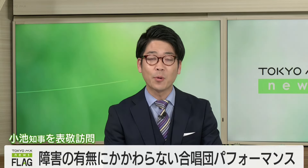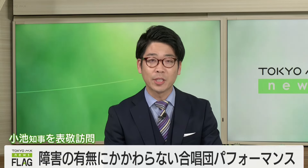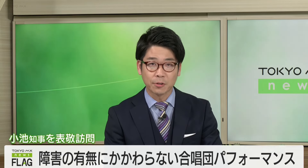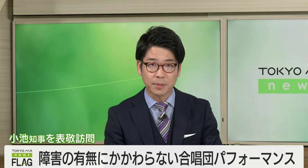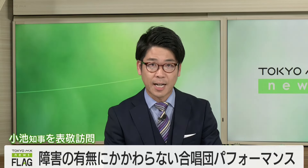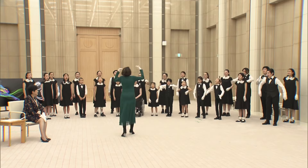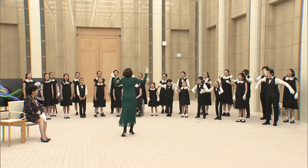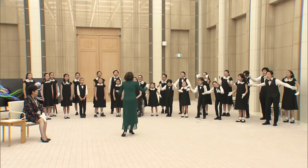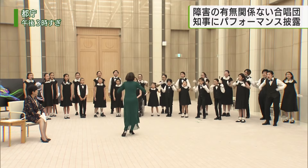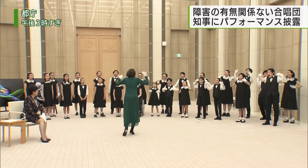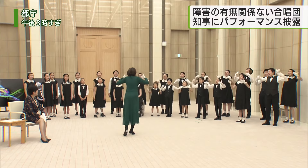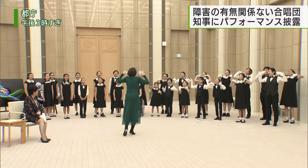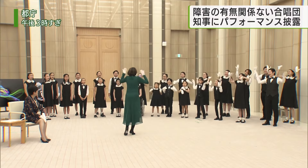披露しました。